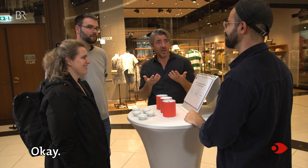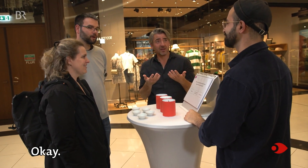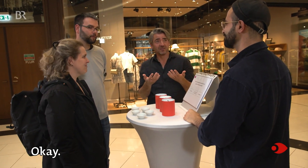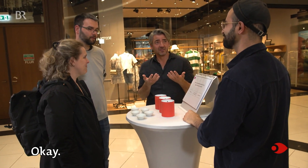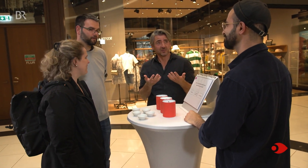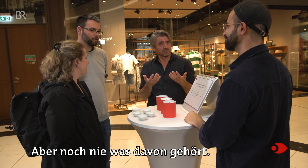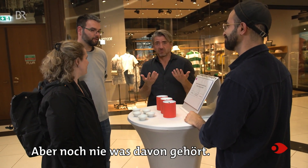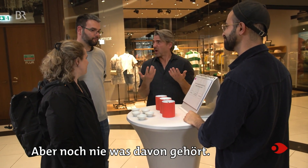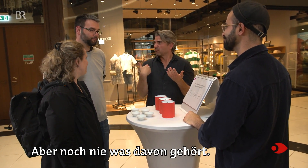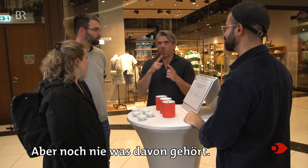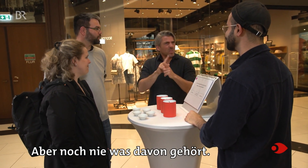Okay. Aber noch nie davon was gehört.